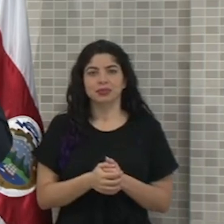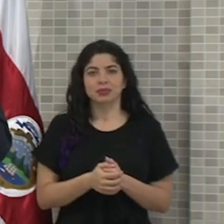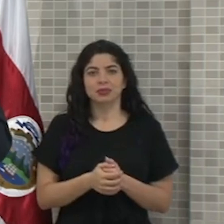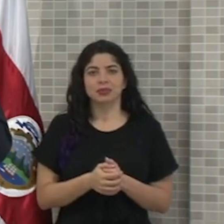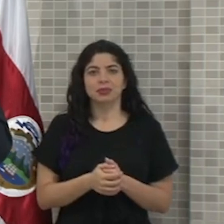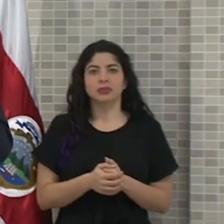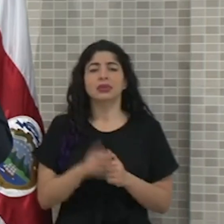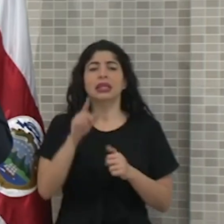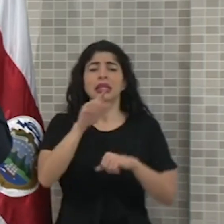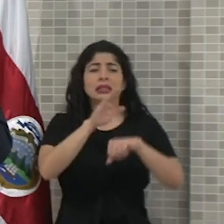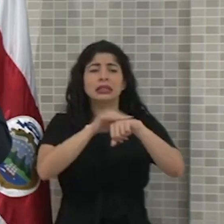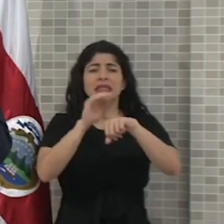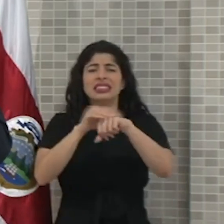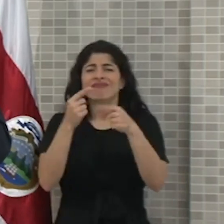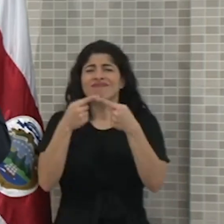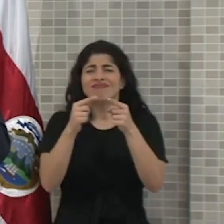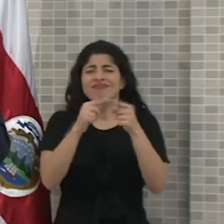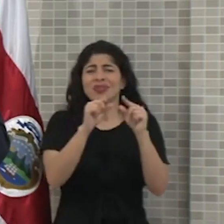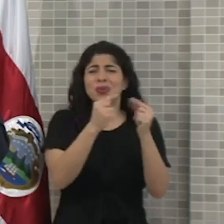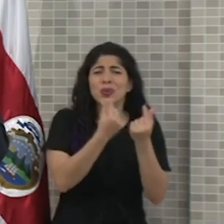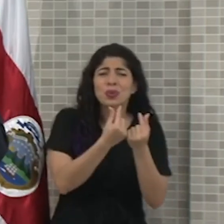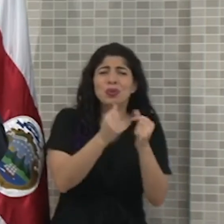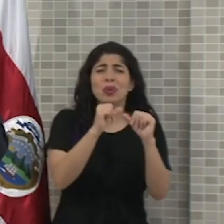Es una convocatoria multisectorial.